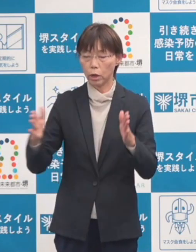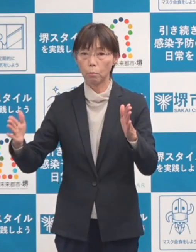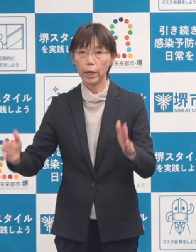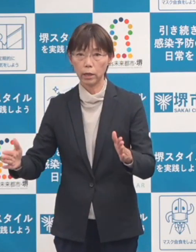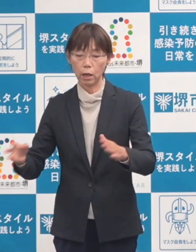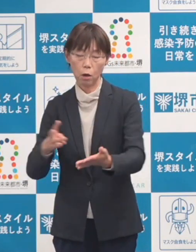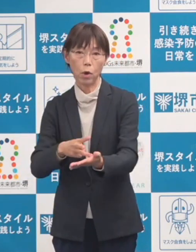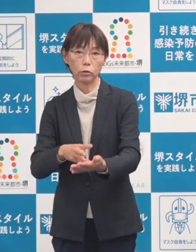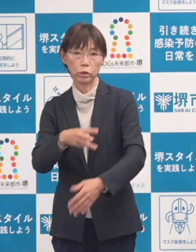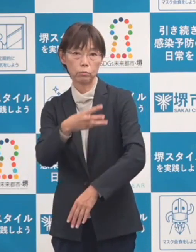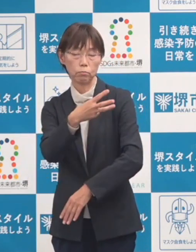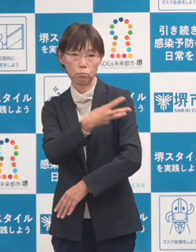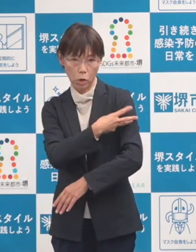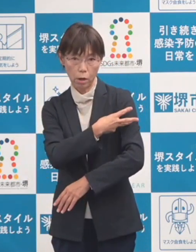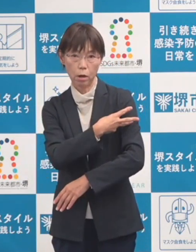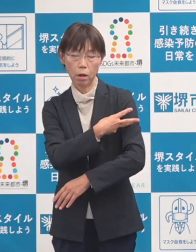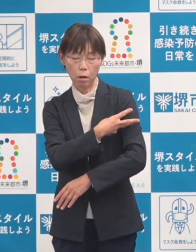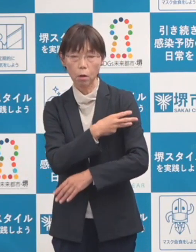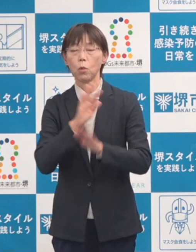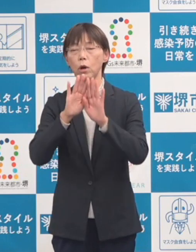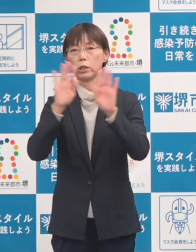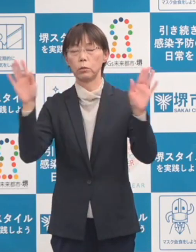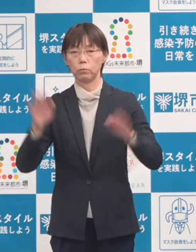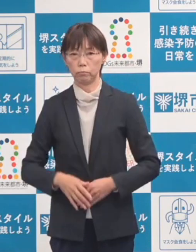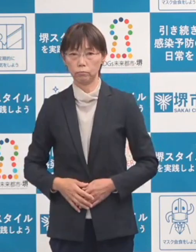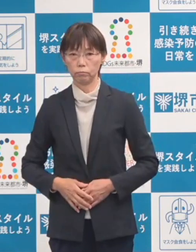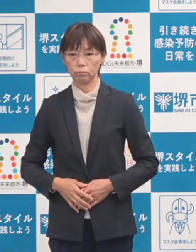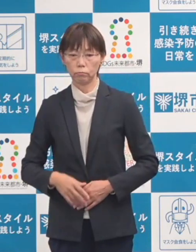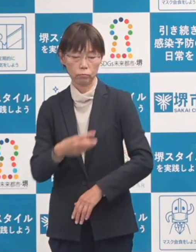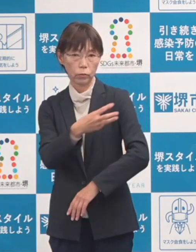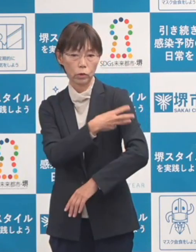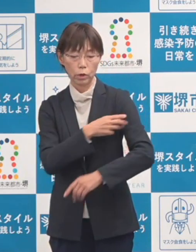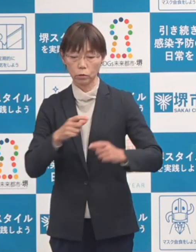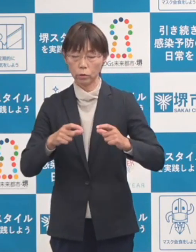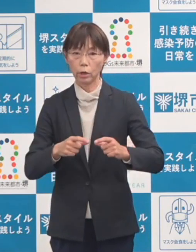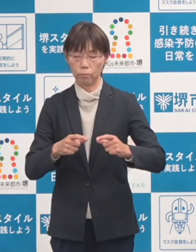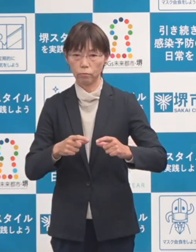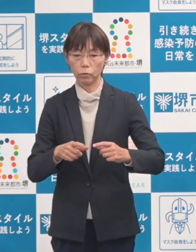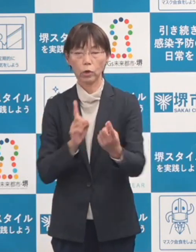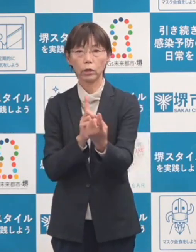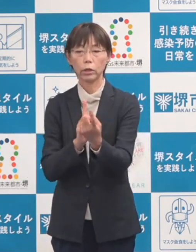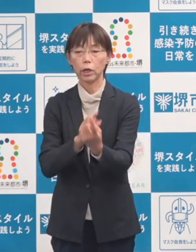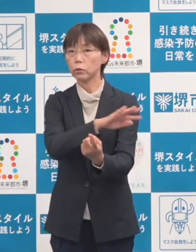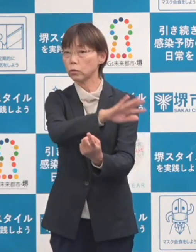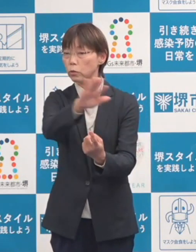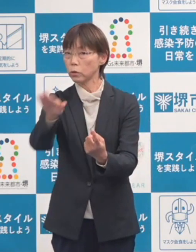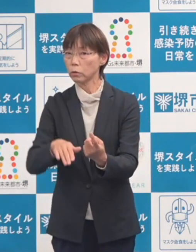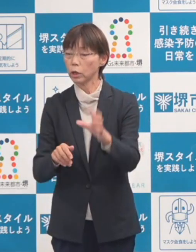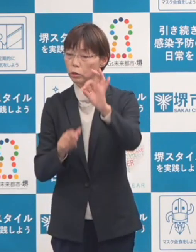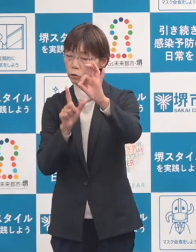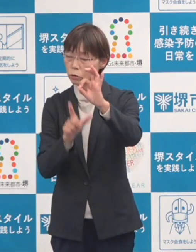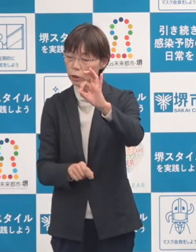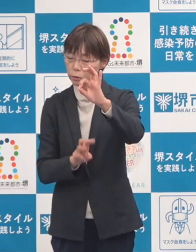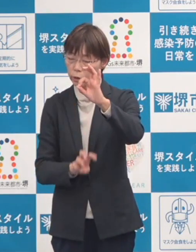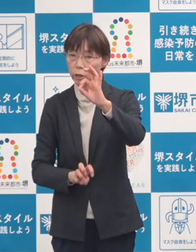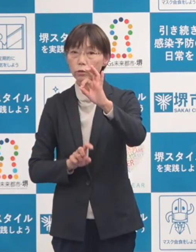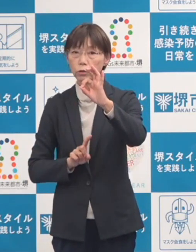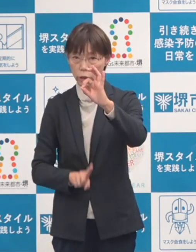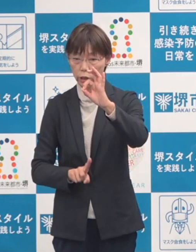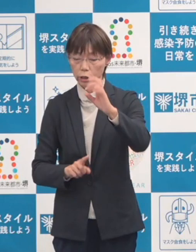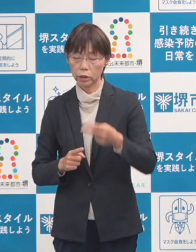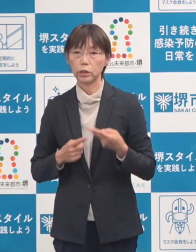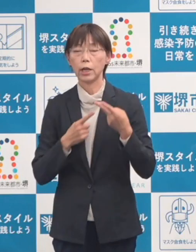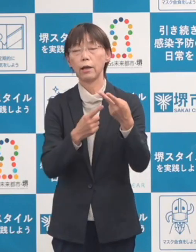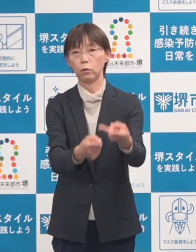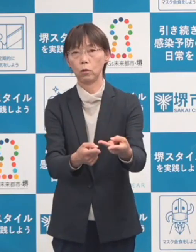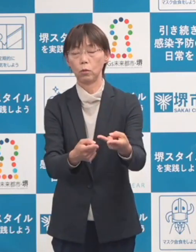いたします。接種券につきましては対象となる方に今月末10月31日に発送を